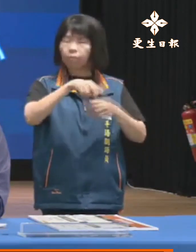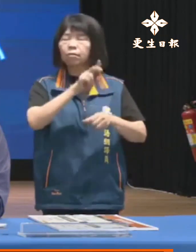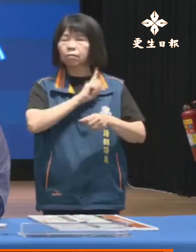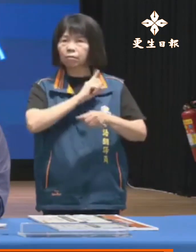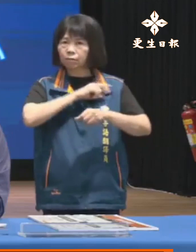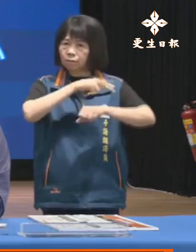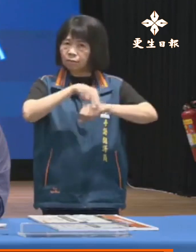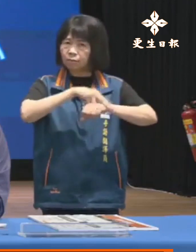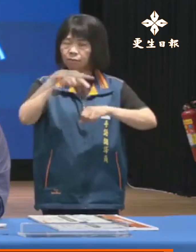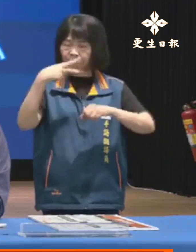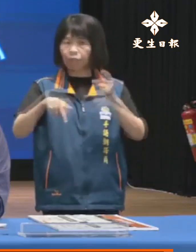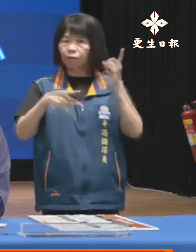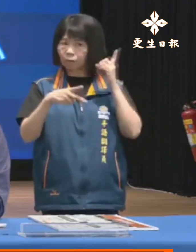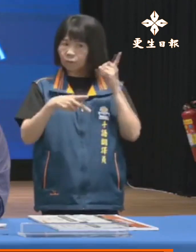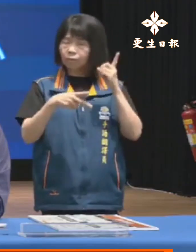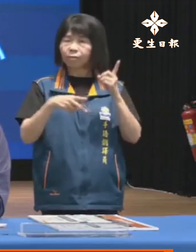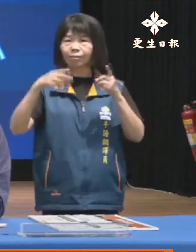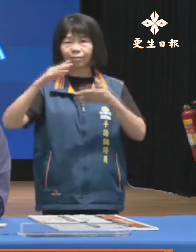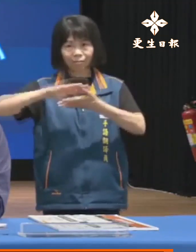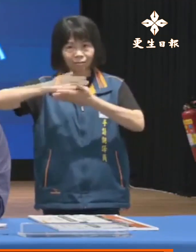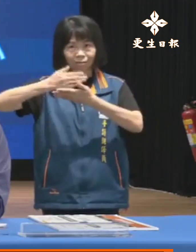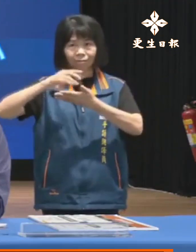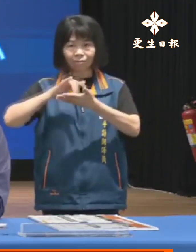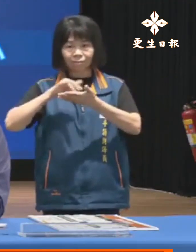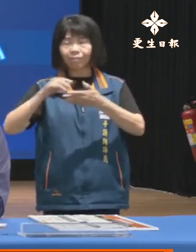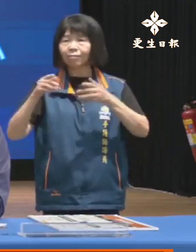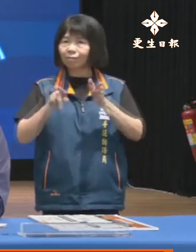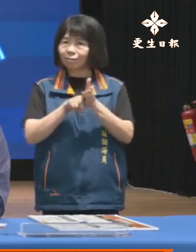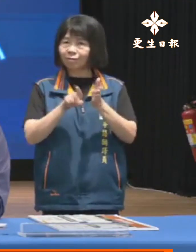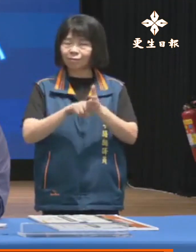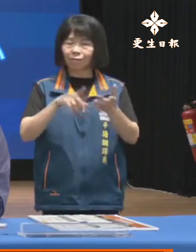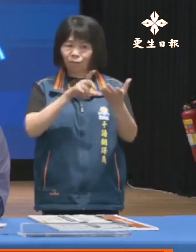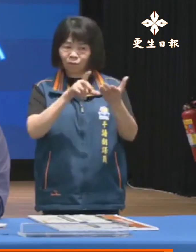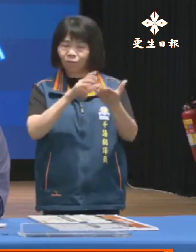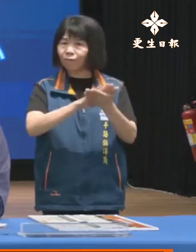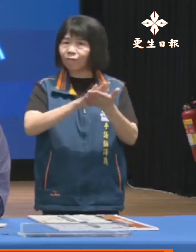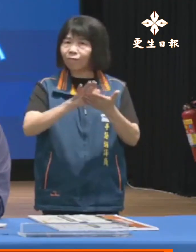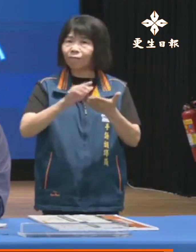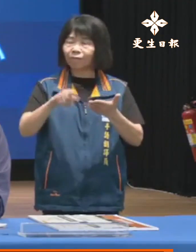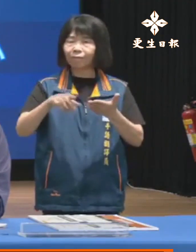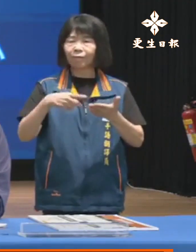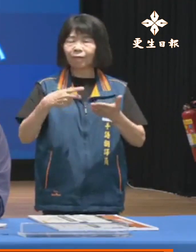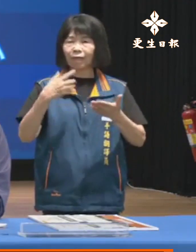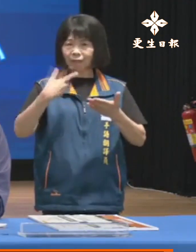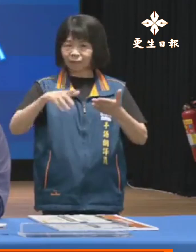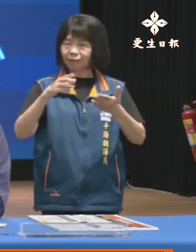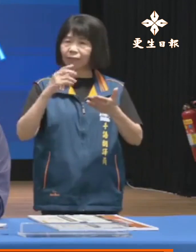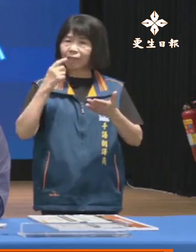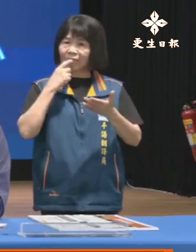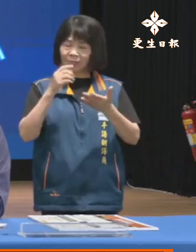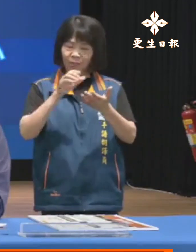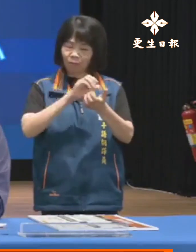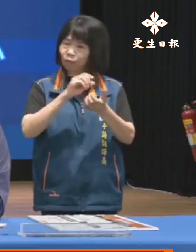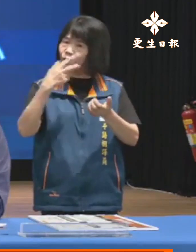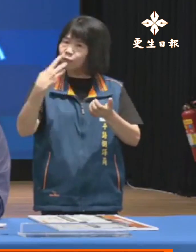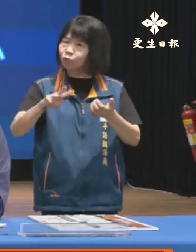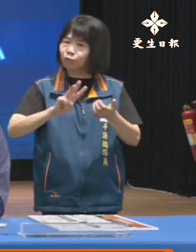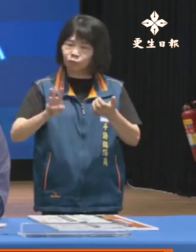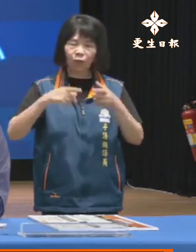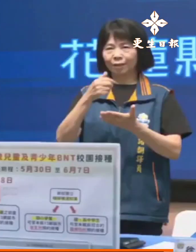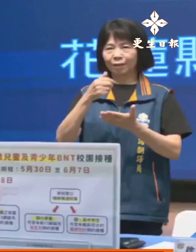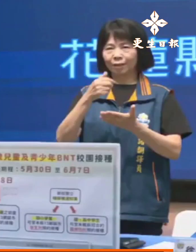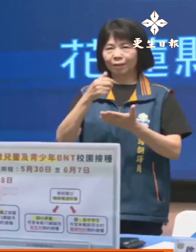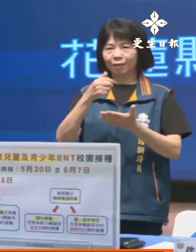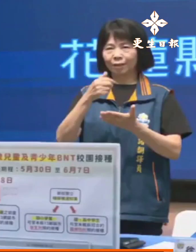加上我们的医疗相关用品，口罩、体温计跟干洗手液，最后就是一些药物这些都是要准